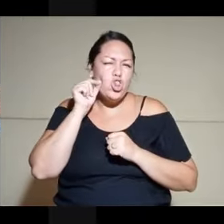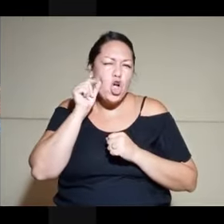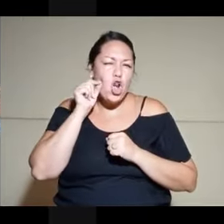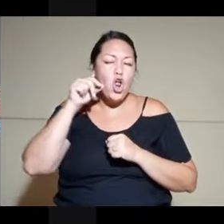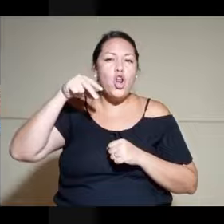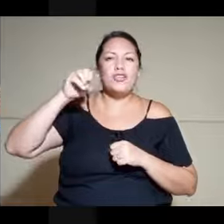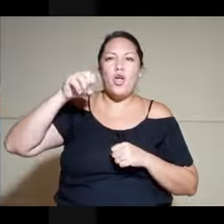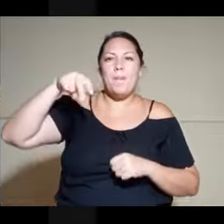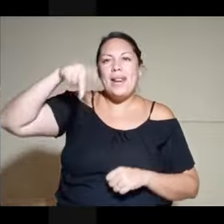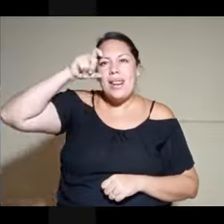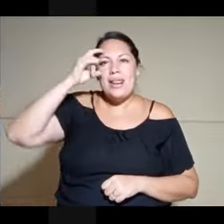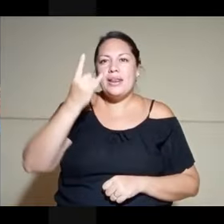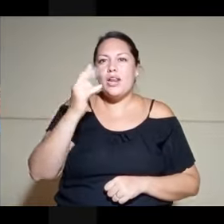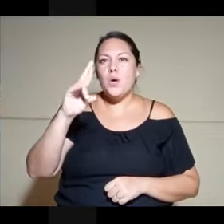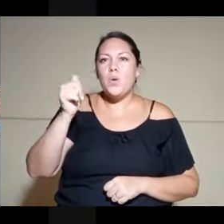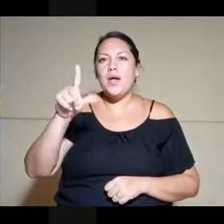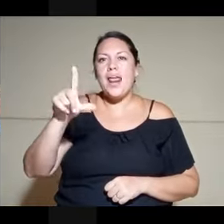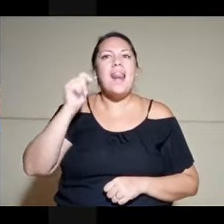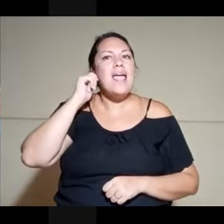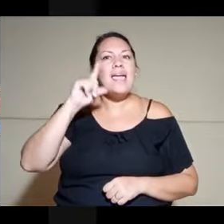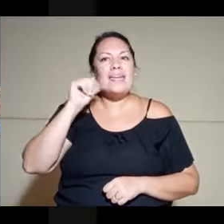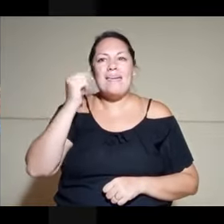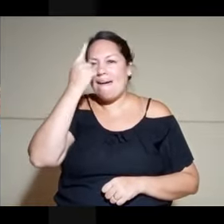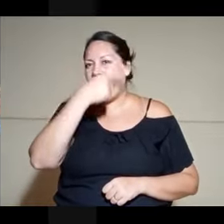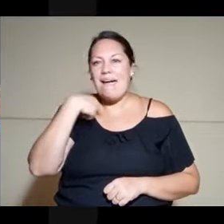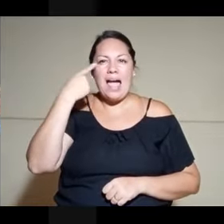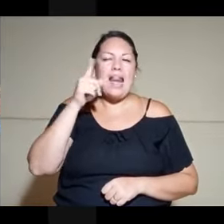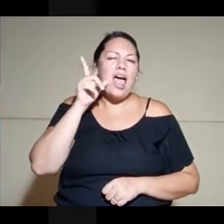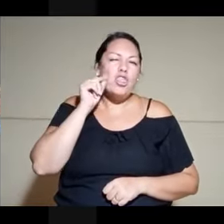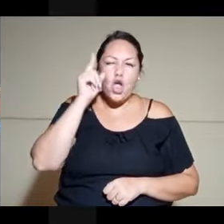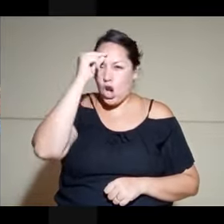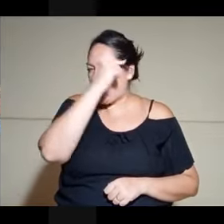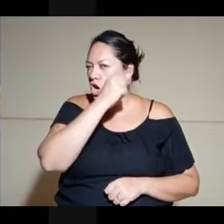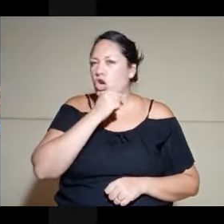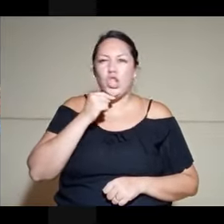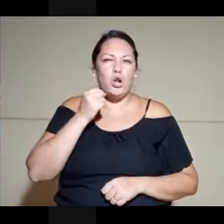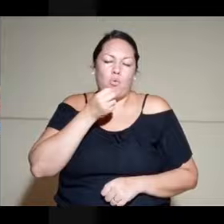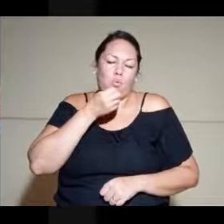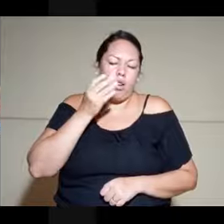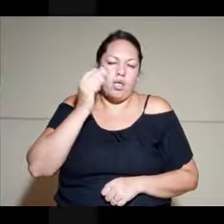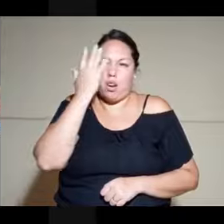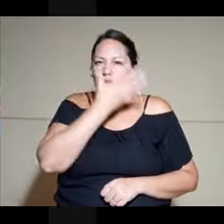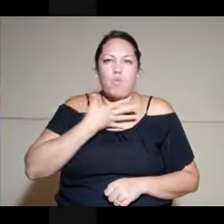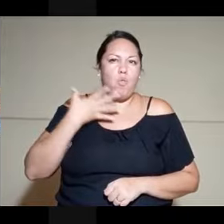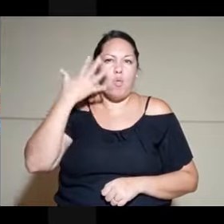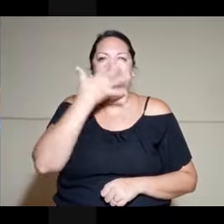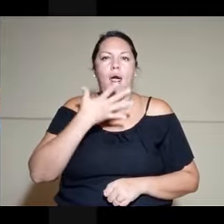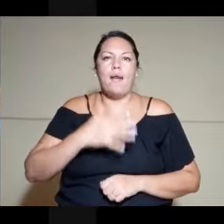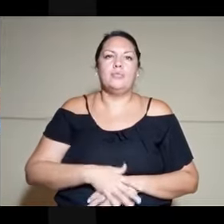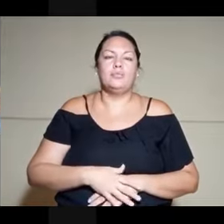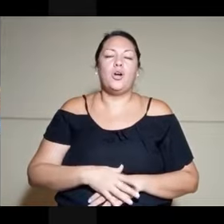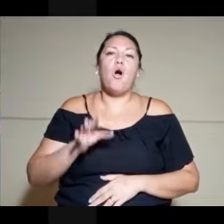la inflamación del nervio trigémino produce eso que se llama neuralgia, que son unos dolores tremendos